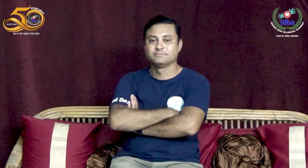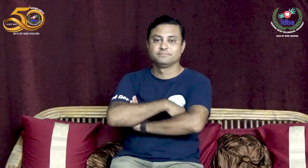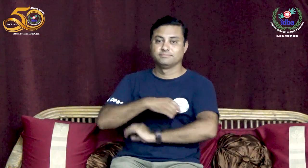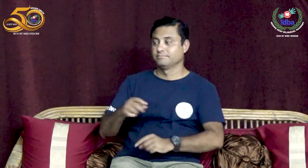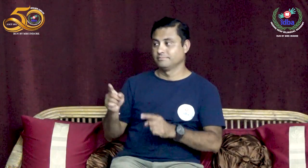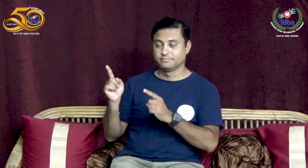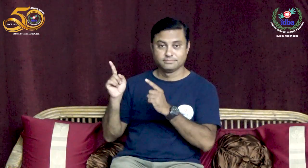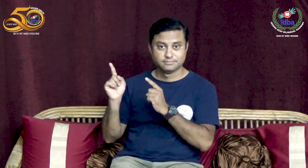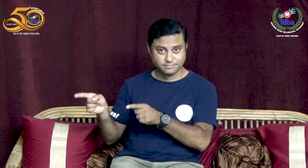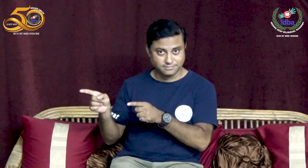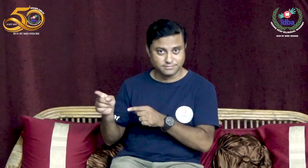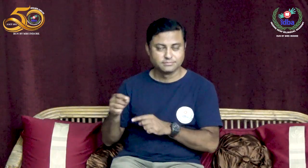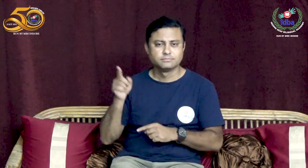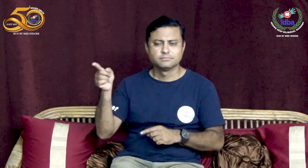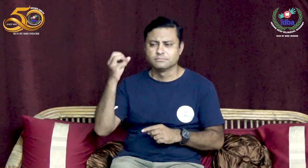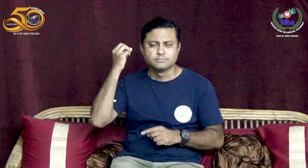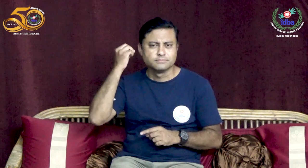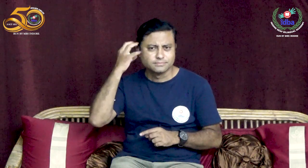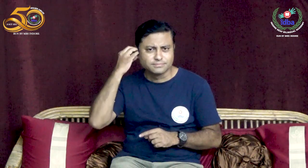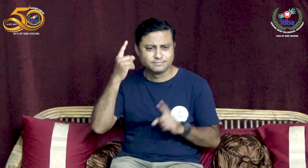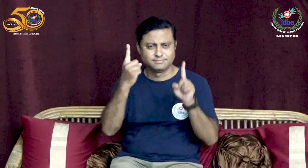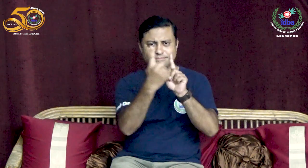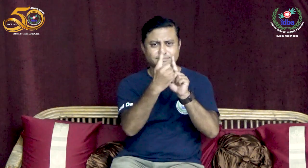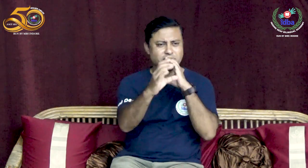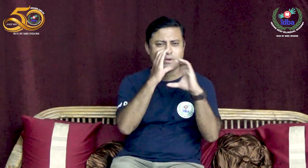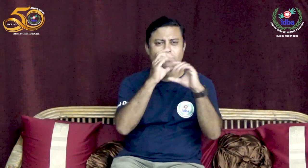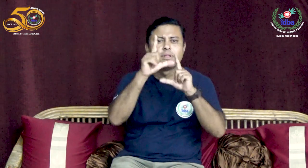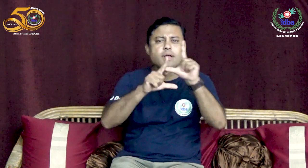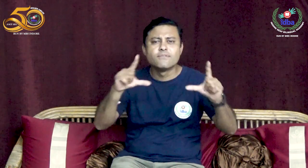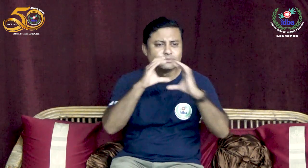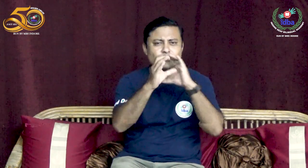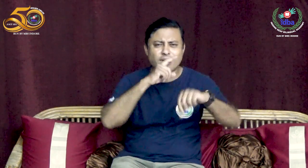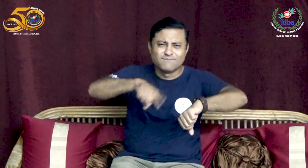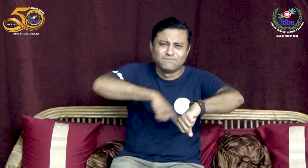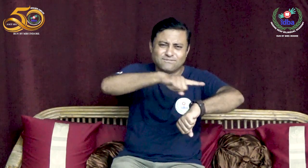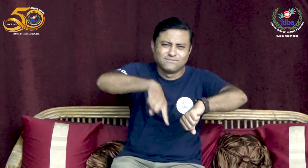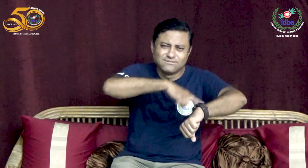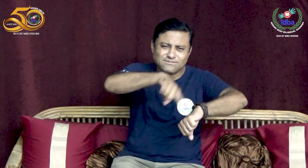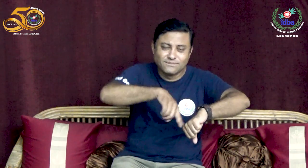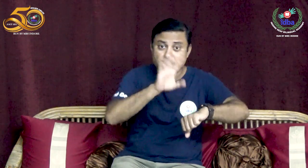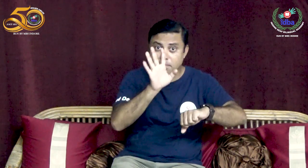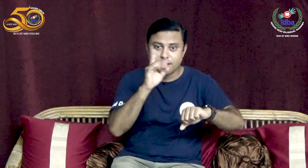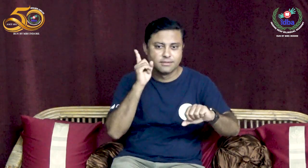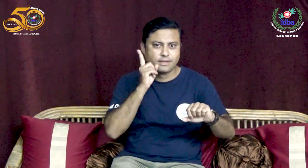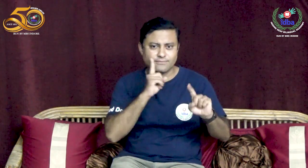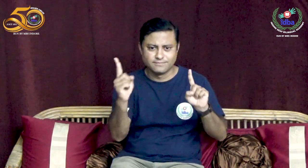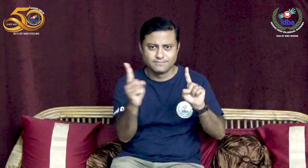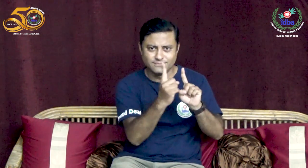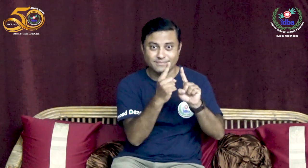गया। जी हाँ, ये कह रहे हैं कि हियरिंग से 1 to 1 जो कम्युनिकेशन होती है वो आपस में लोग कितनी भी बात कर